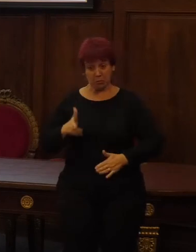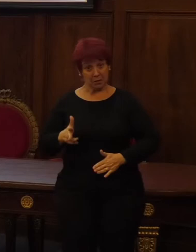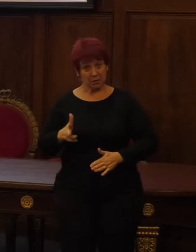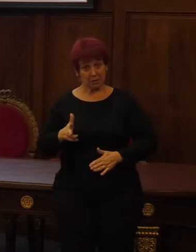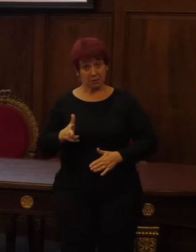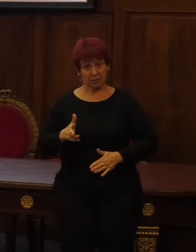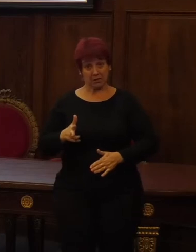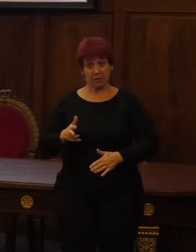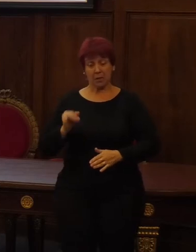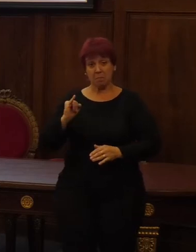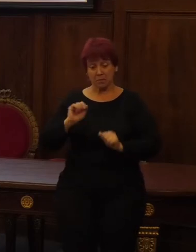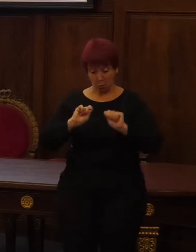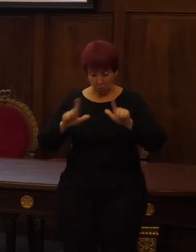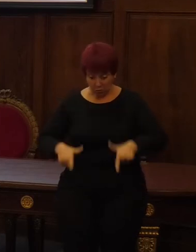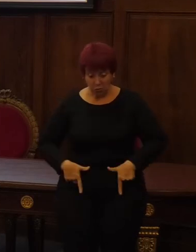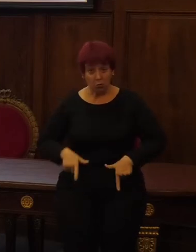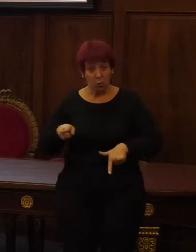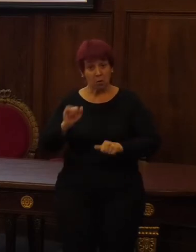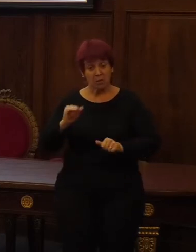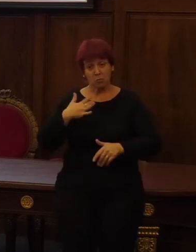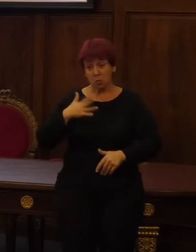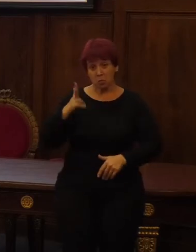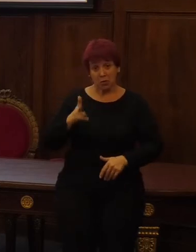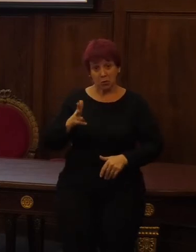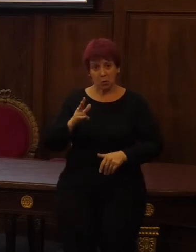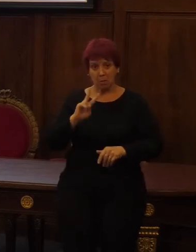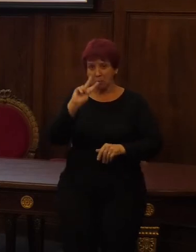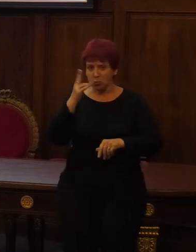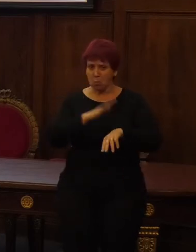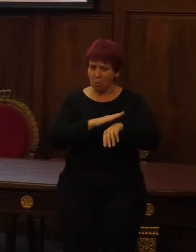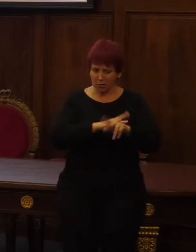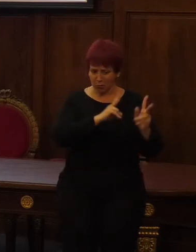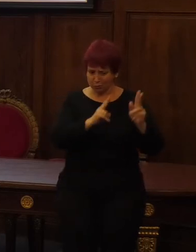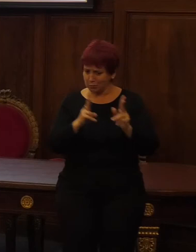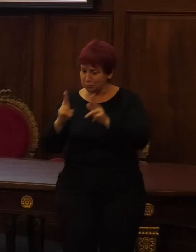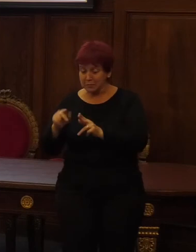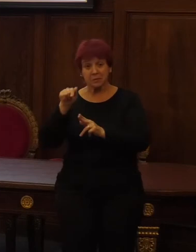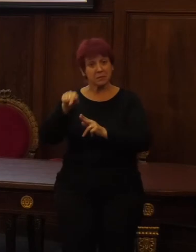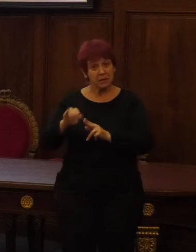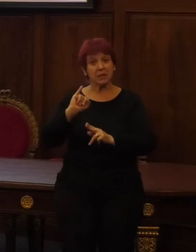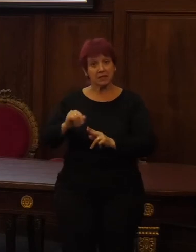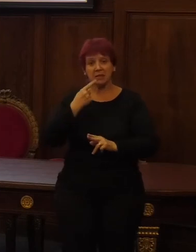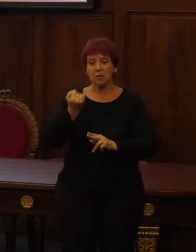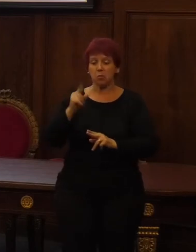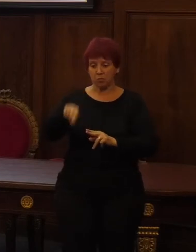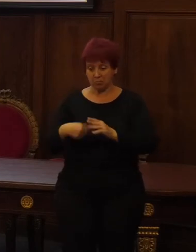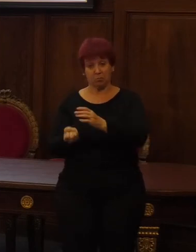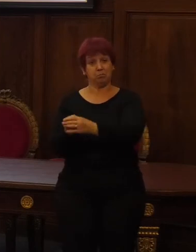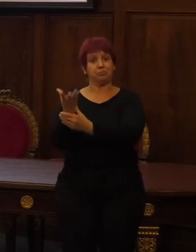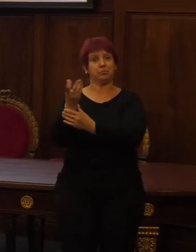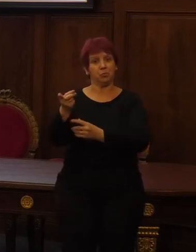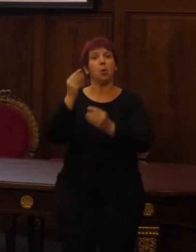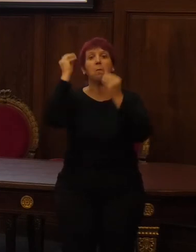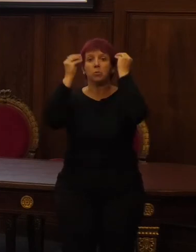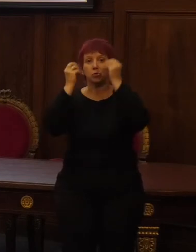Humanidades, desde la licenciatura de Humanidades, del segundo momento de la licenciatura de Humanidades, aparece